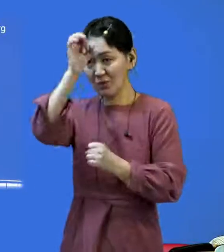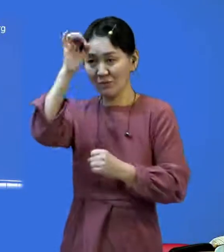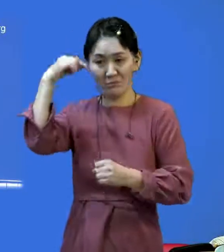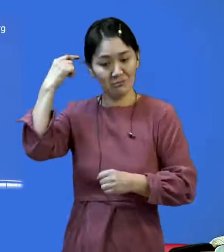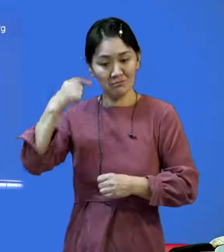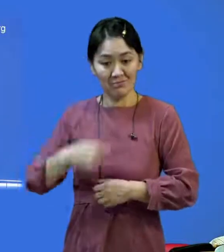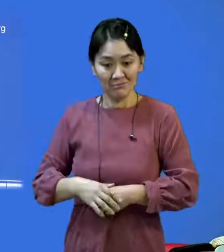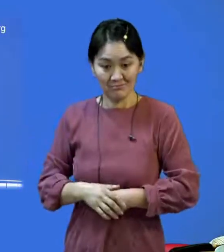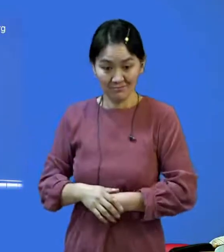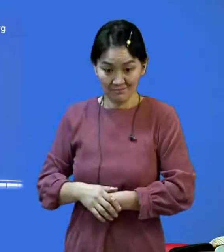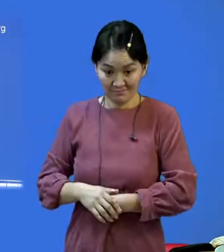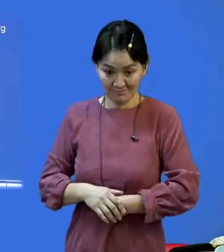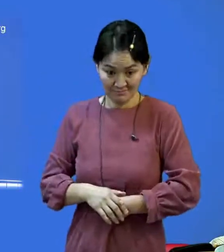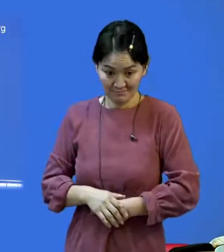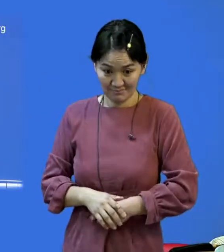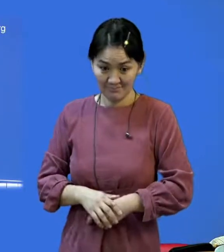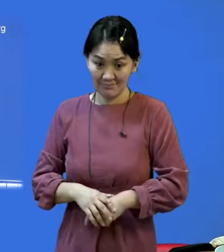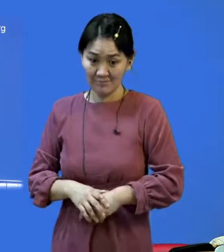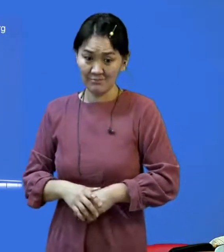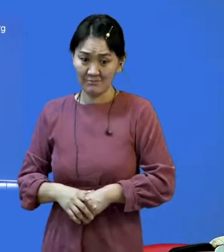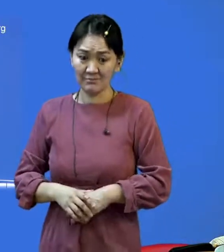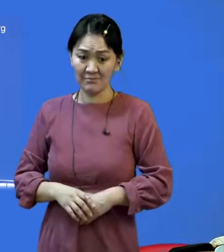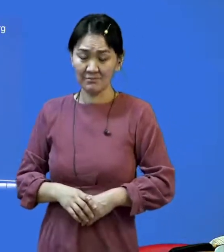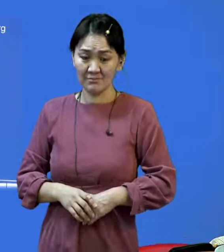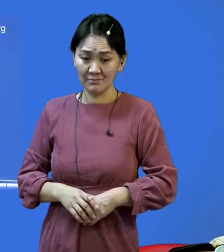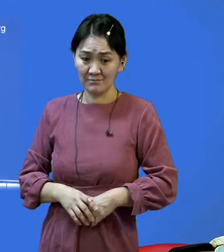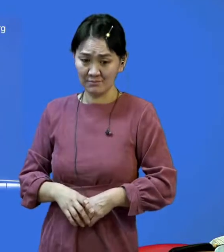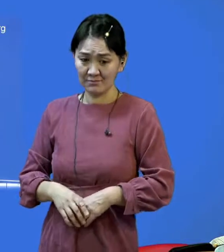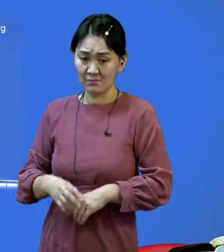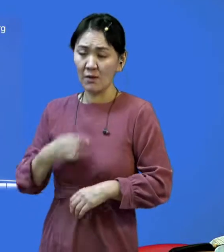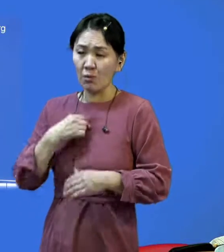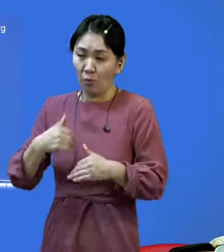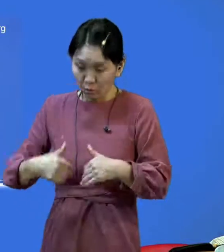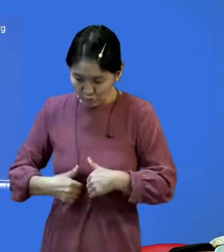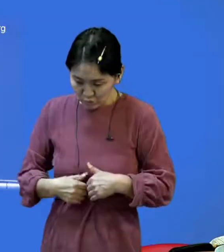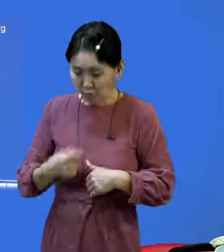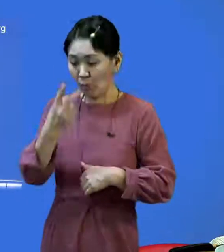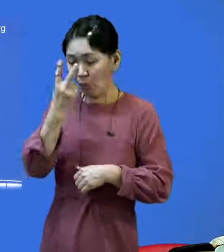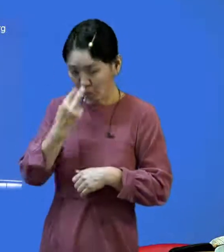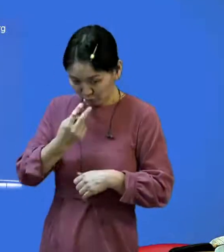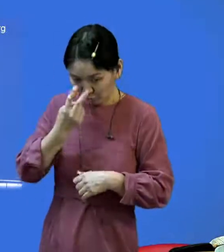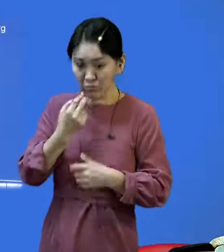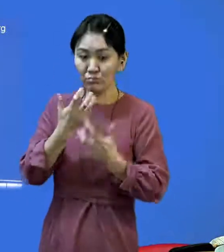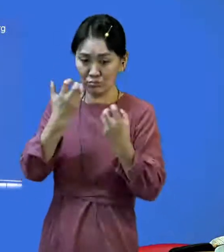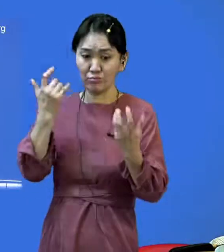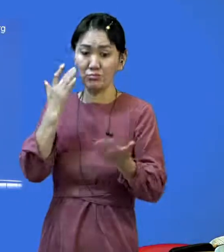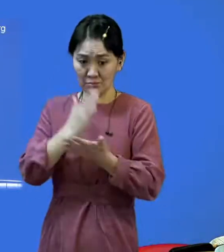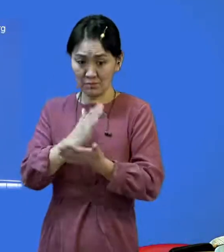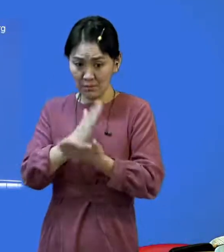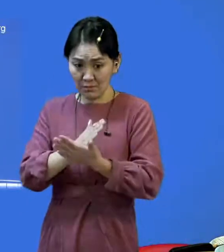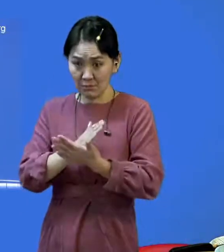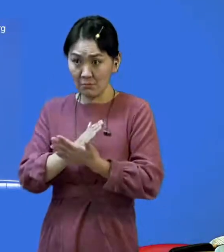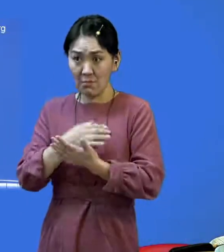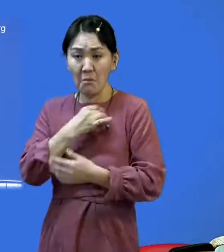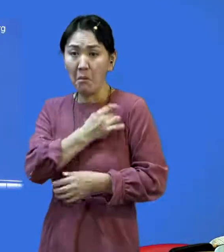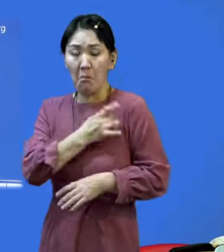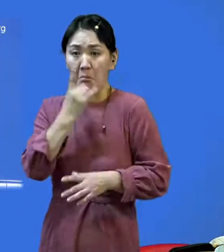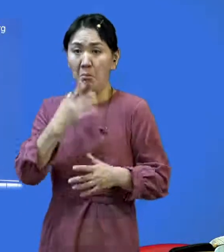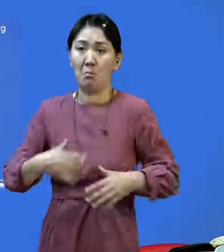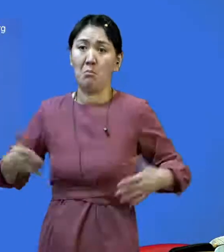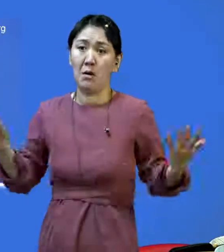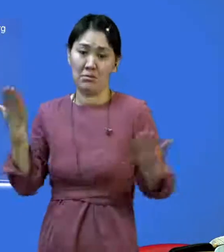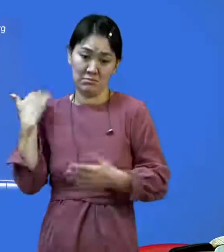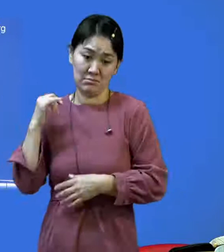Тэгээ их ч одоо өсөж байлаа, олон ч удаа ойлж байлаа. Тийм учраас одоо айгаад байх зүйл надад